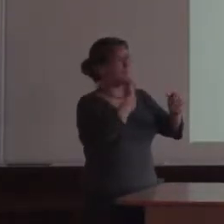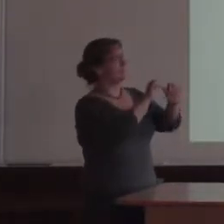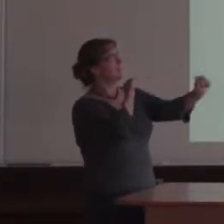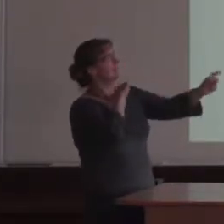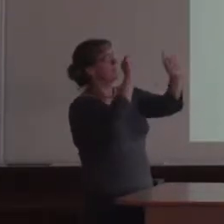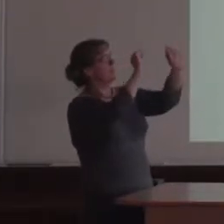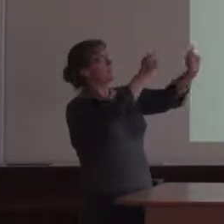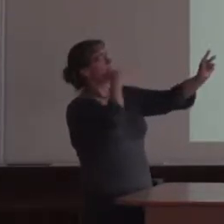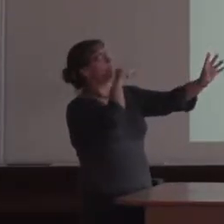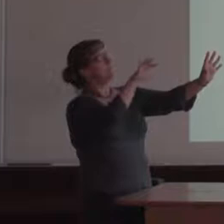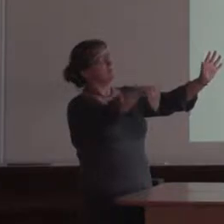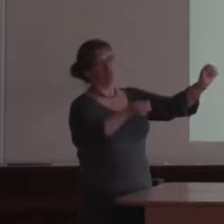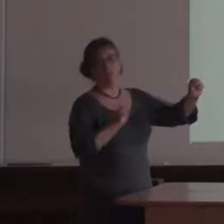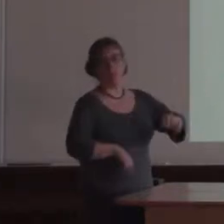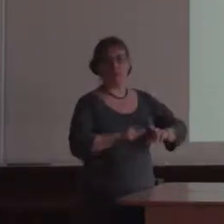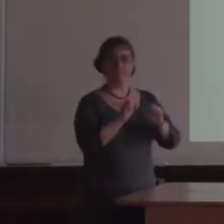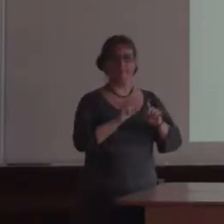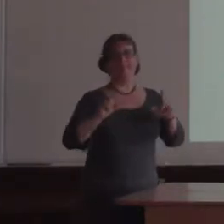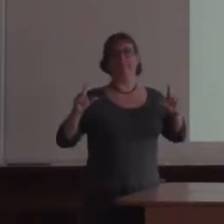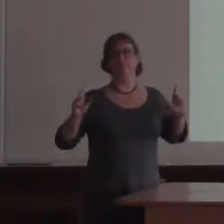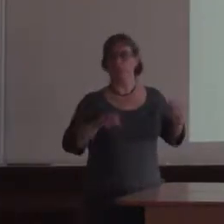dire et puis on essaiera d'ajuster.